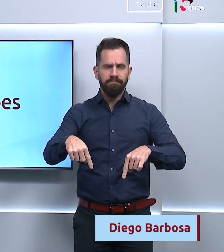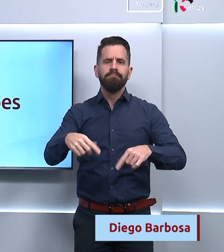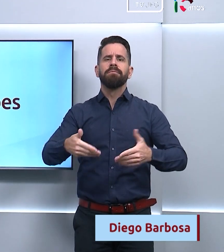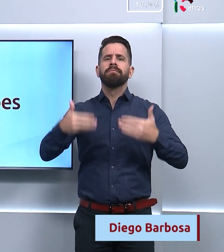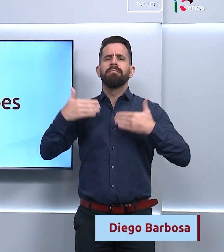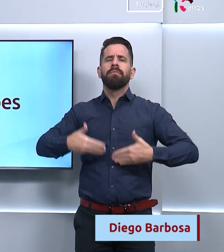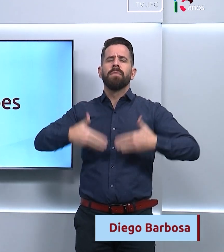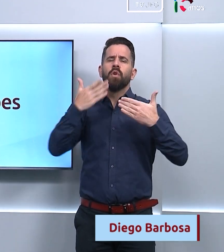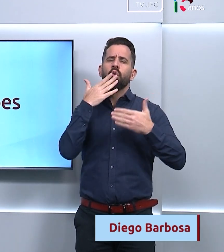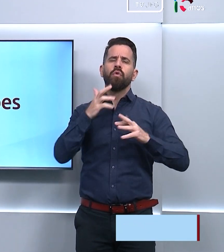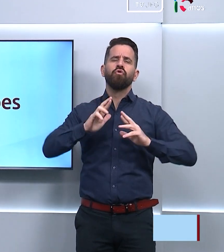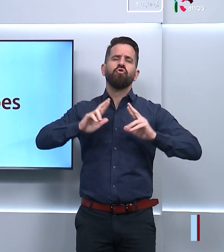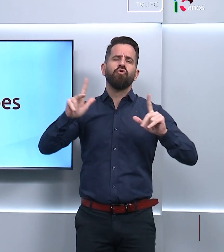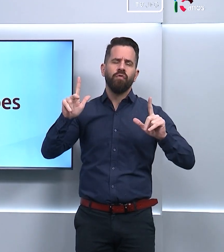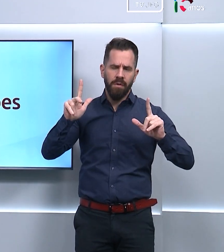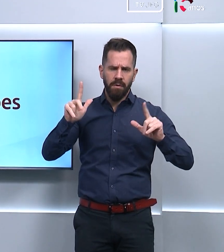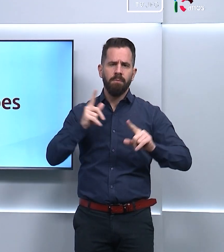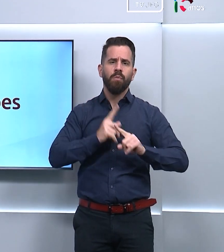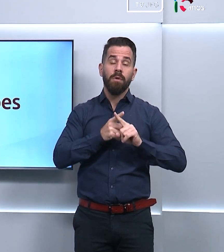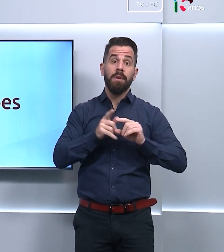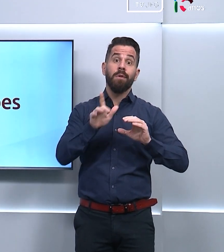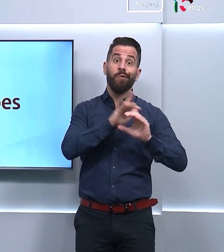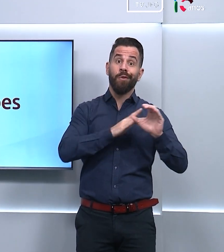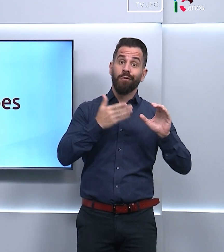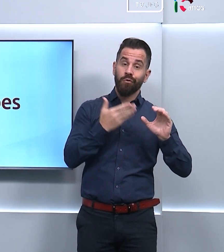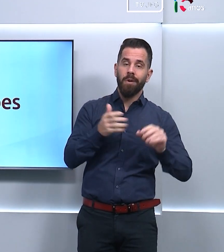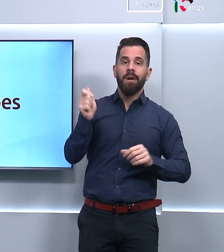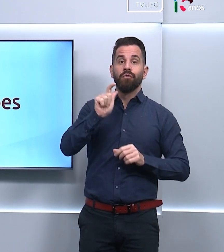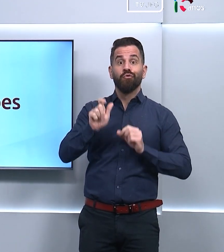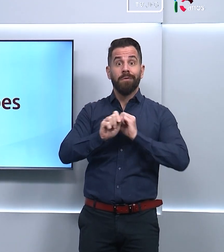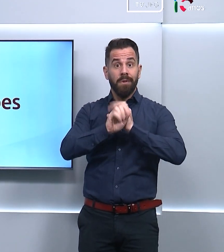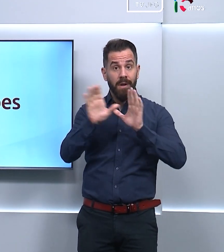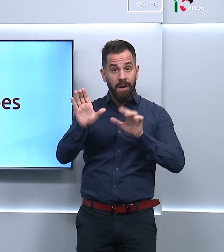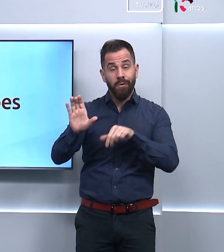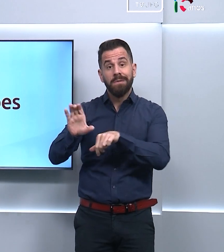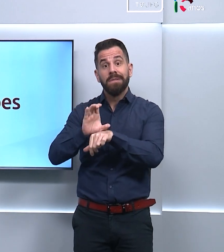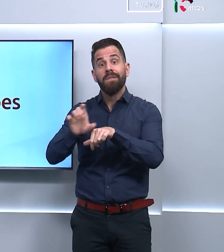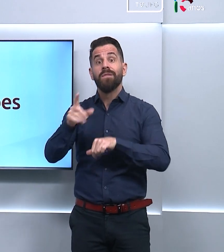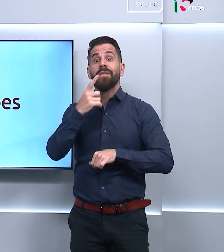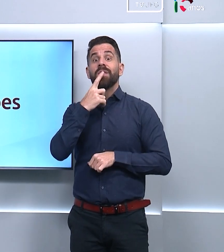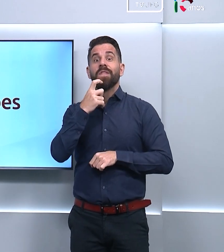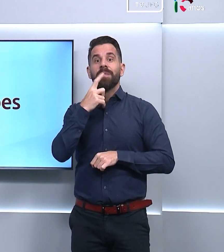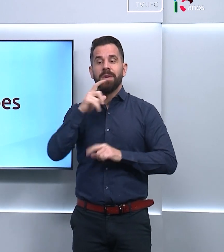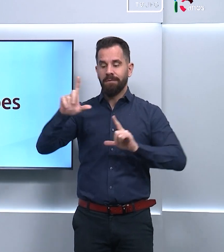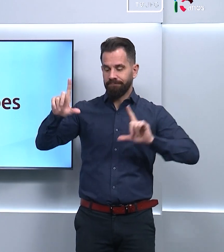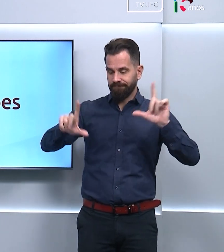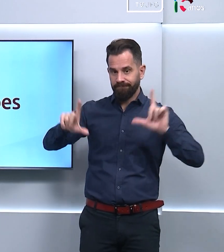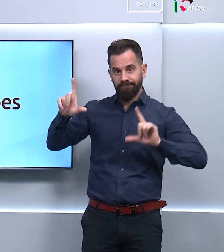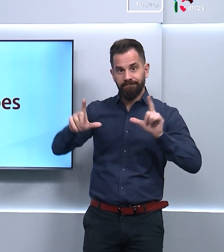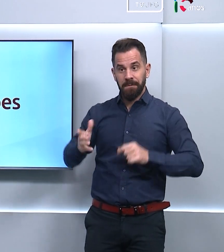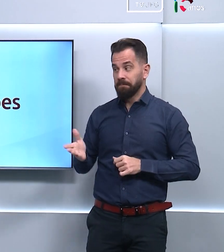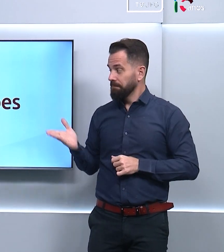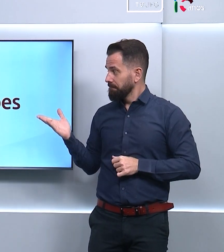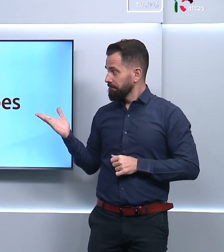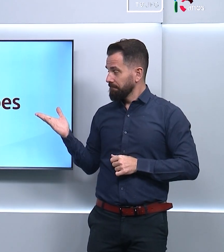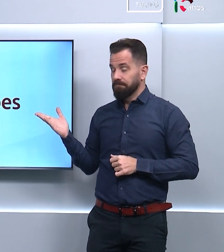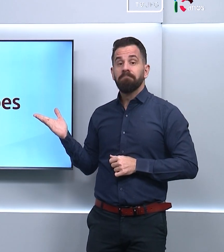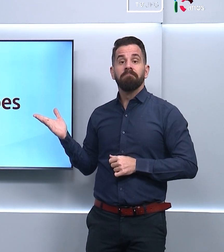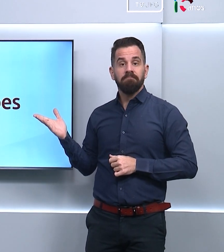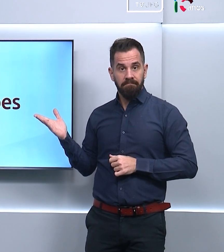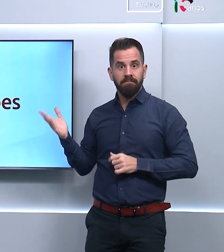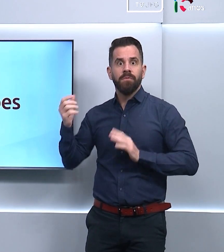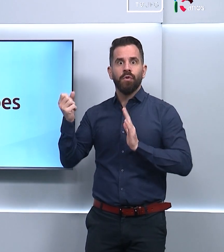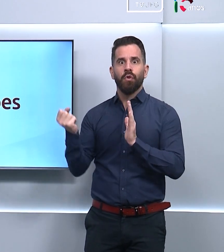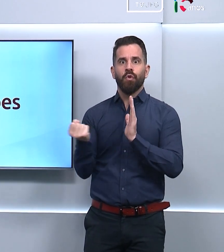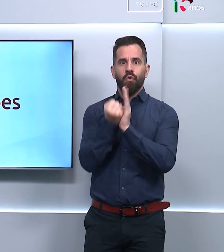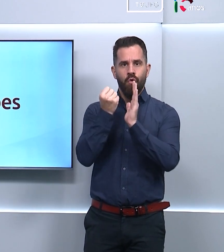Atrás está o cenário do Conexões, em tons de azul claro, cinza e vermelho e com uma tela bem no centro, entre nós dois,